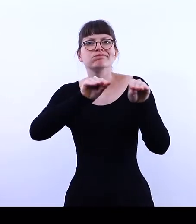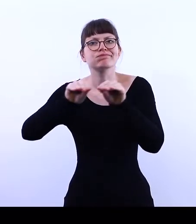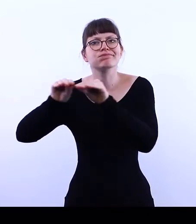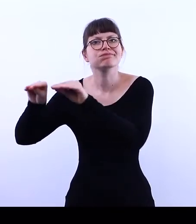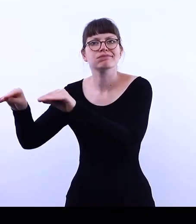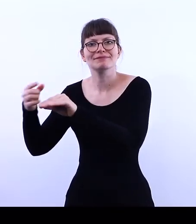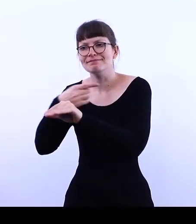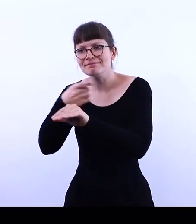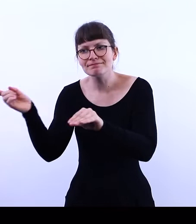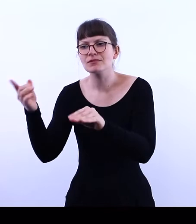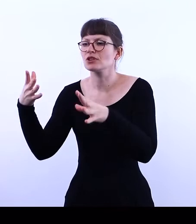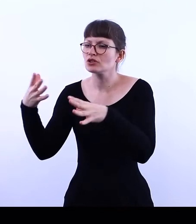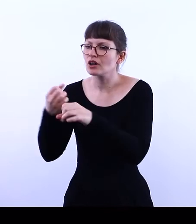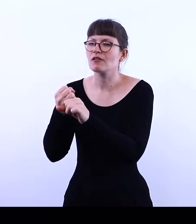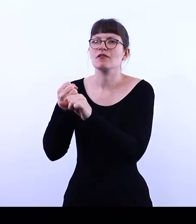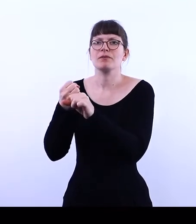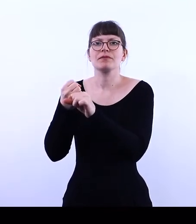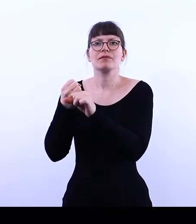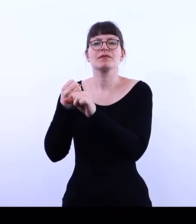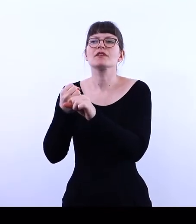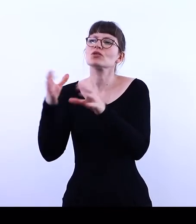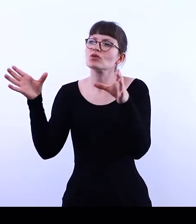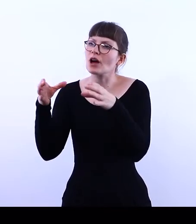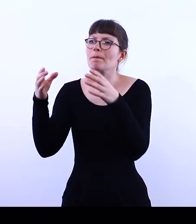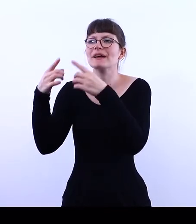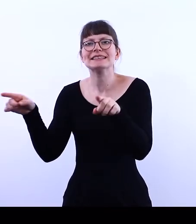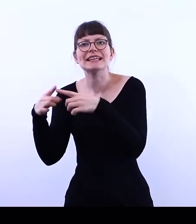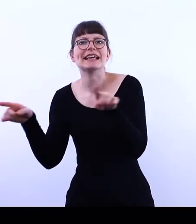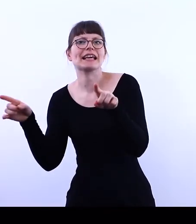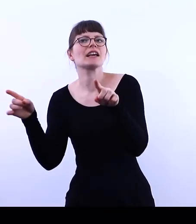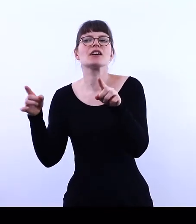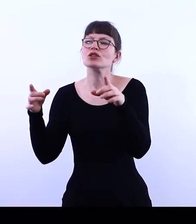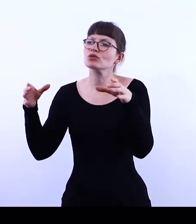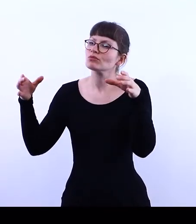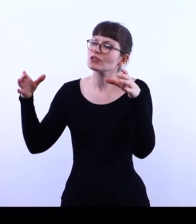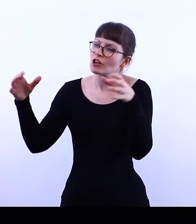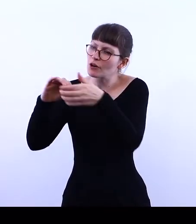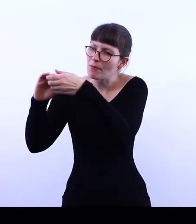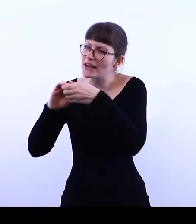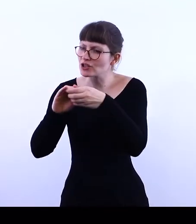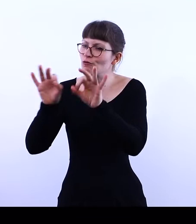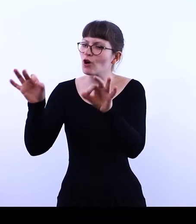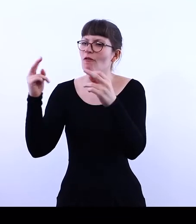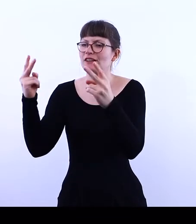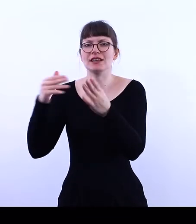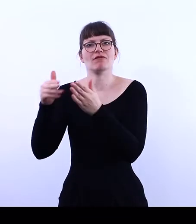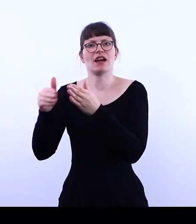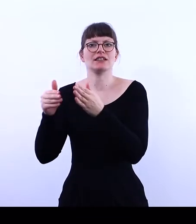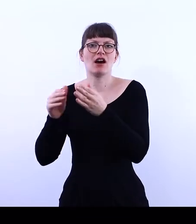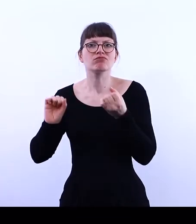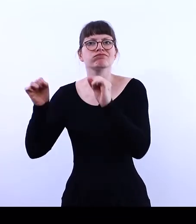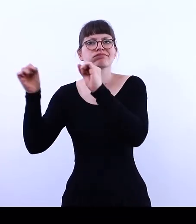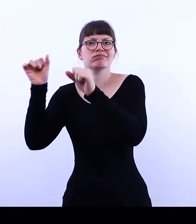sie eben einfach das, was sie ausmacht, nämlich das gemeinsame Singen, was ja auch für sie in der Gemeinschaft so wichtig ist, weiterhin trotzdem ausüben können.